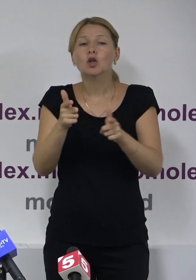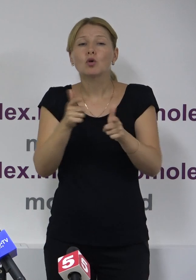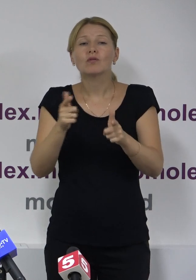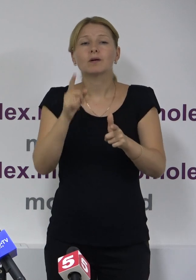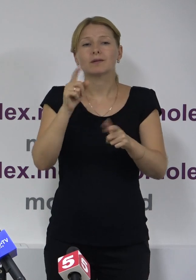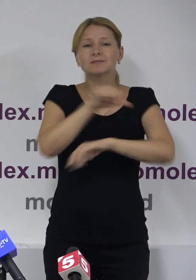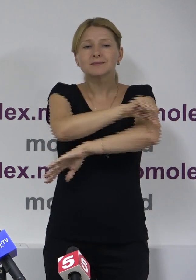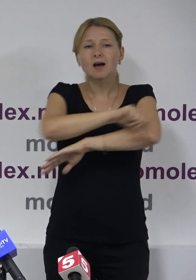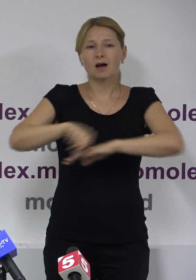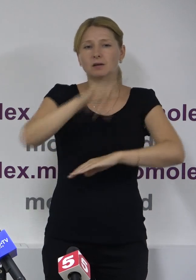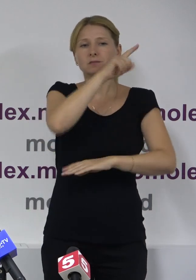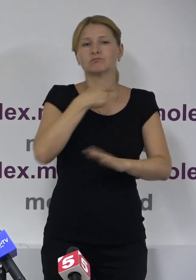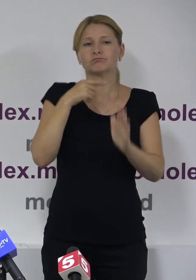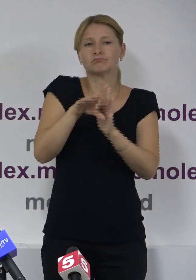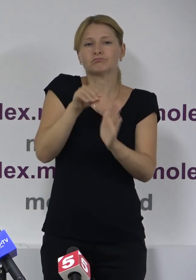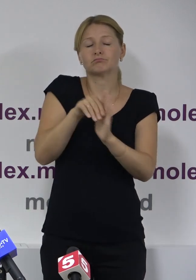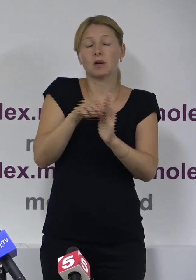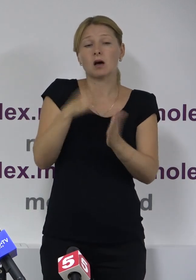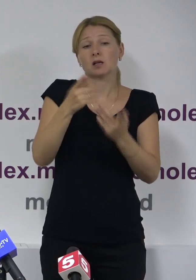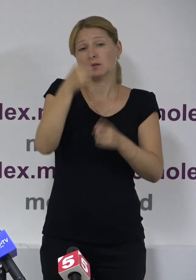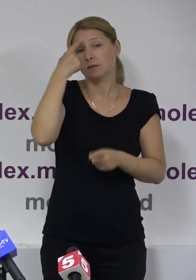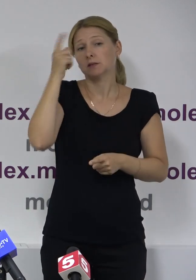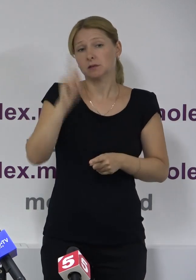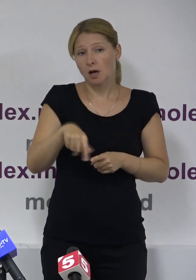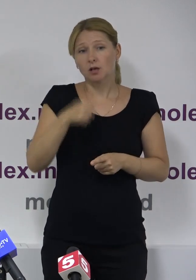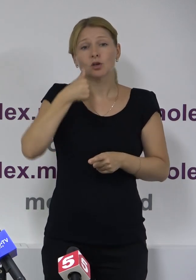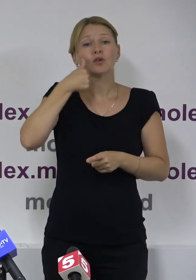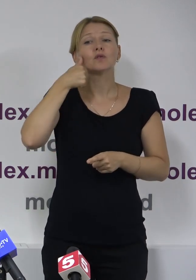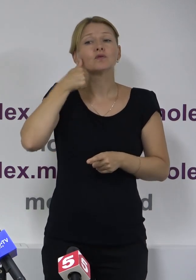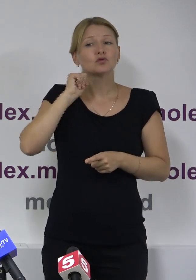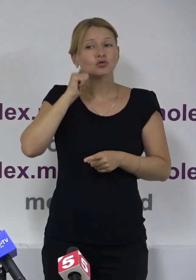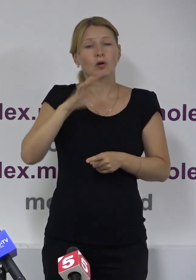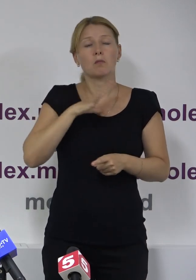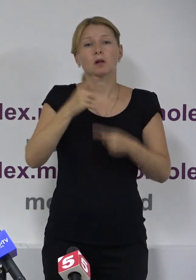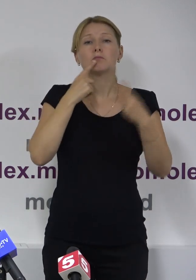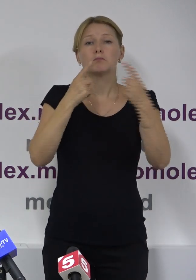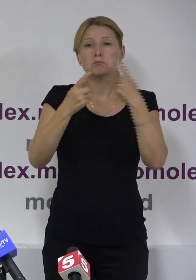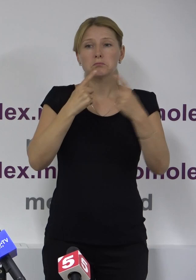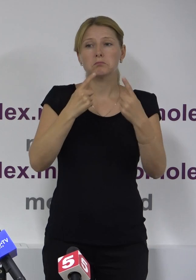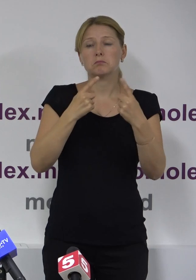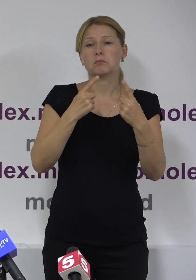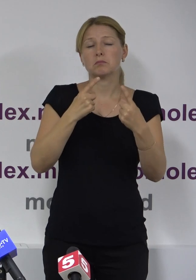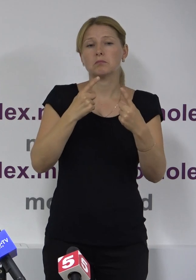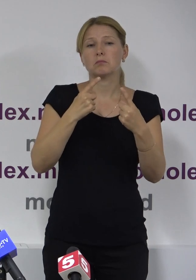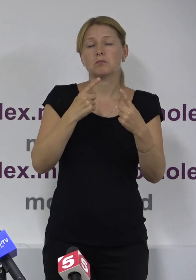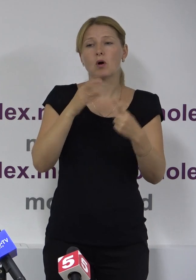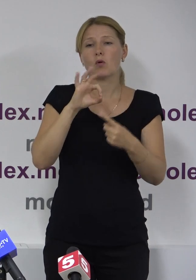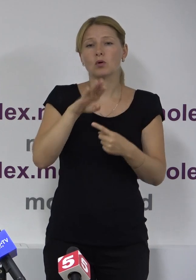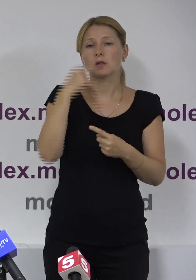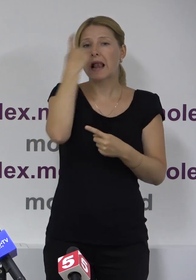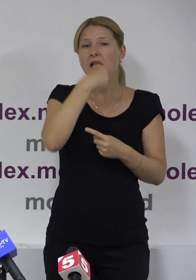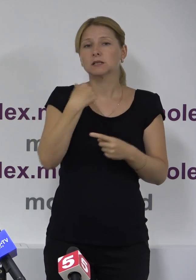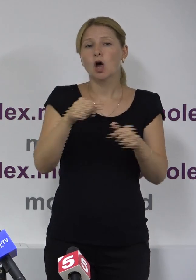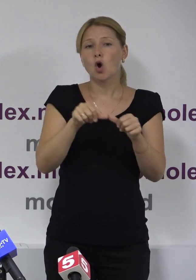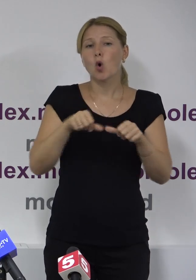peste hotare. După cum probabil ați observat, chiar ieri a existat o comunicare publică din partea